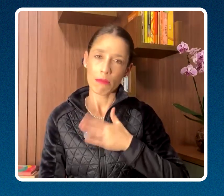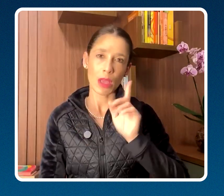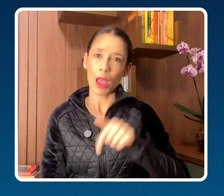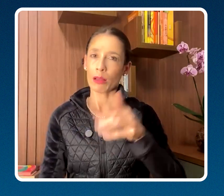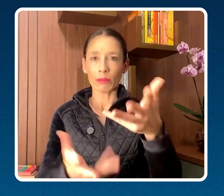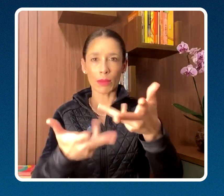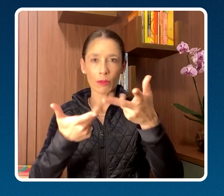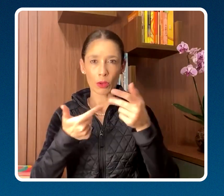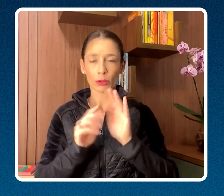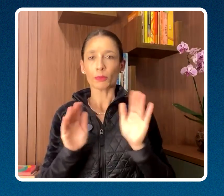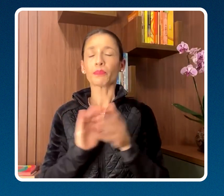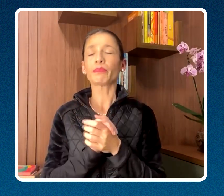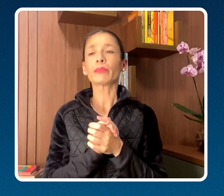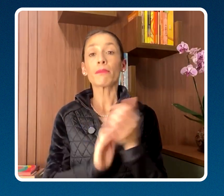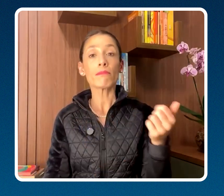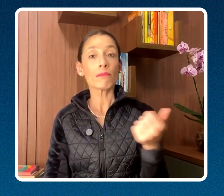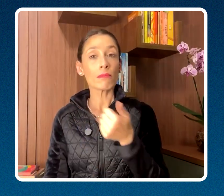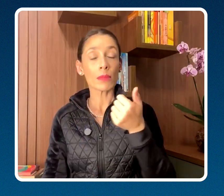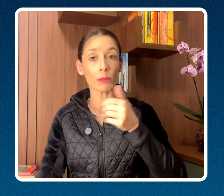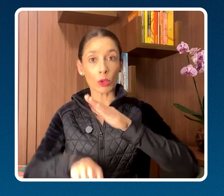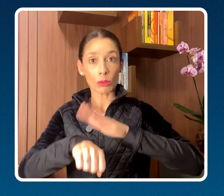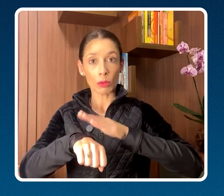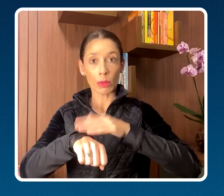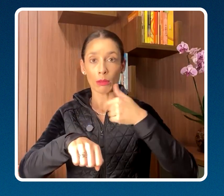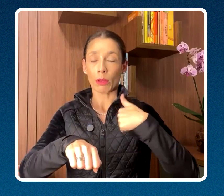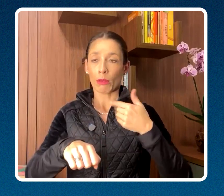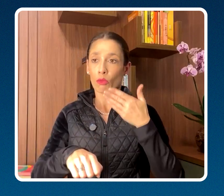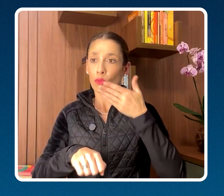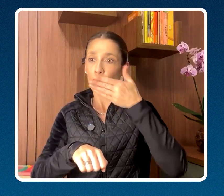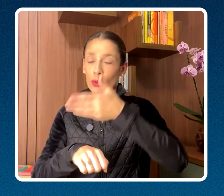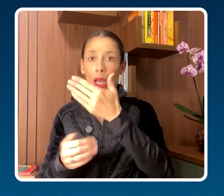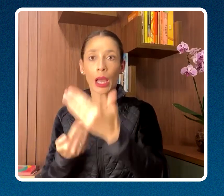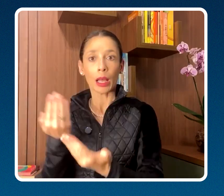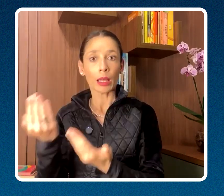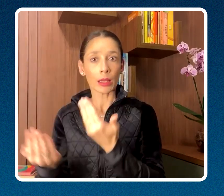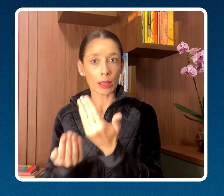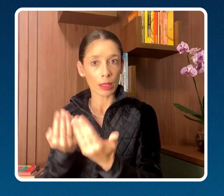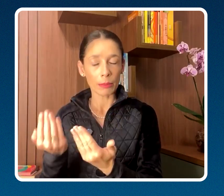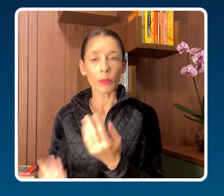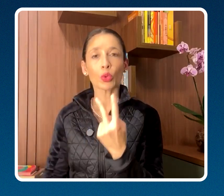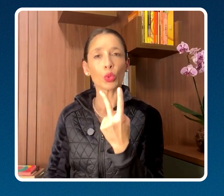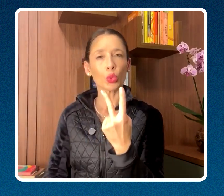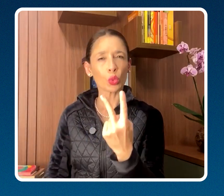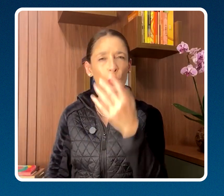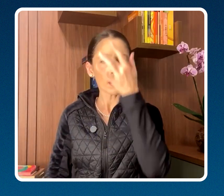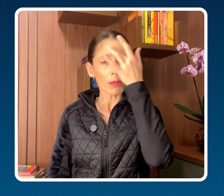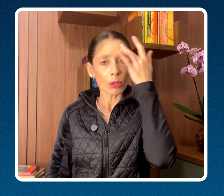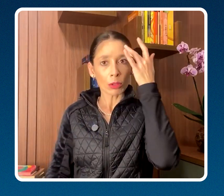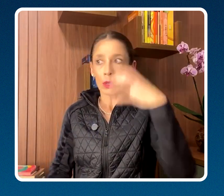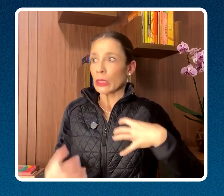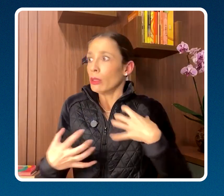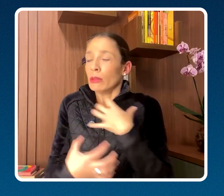momento, quando eu entrei lá, eu fui atender duas pessoas que chegaram muito